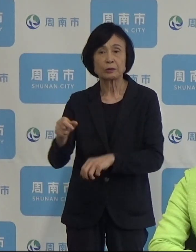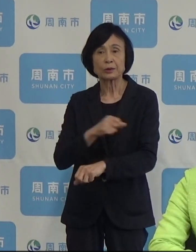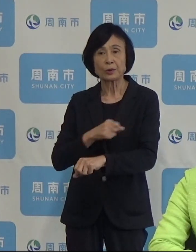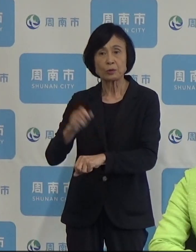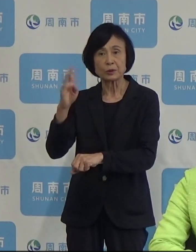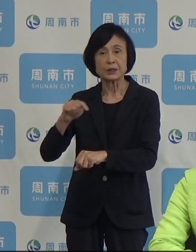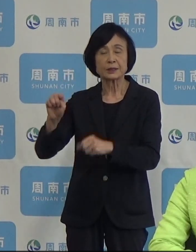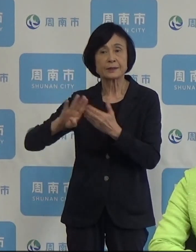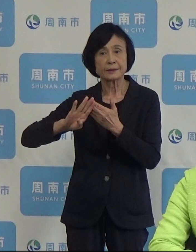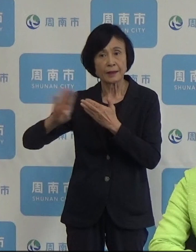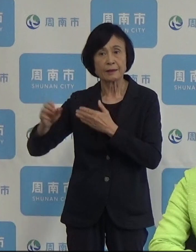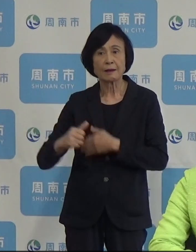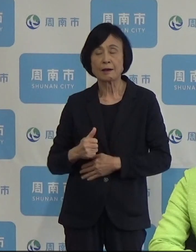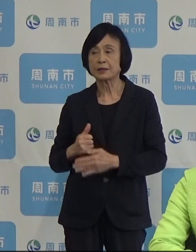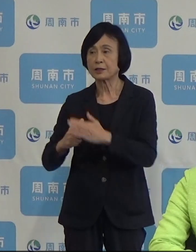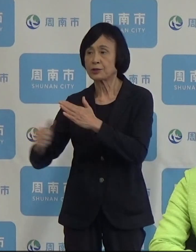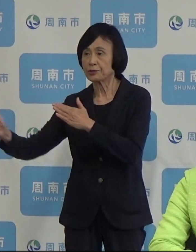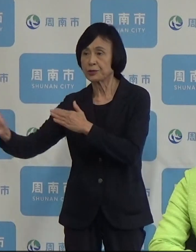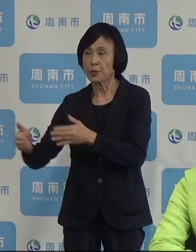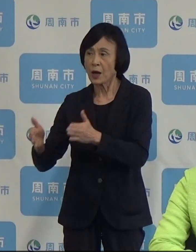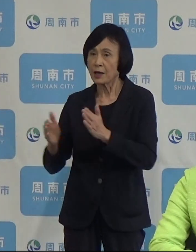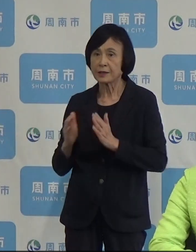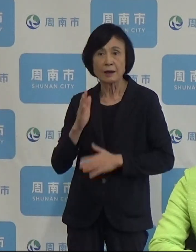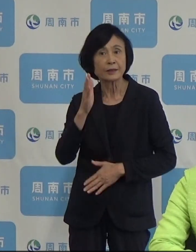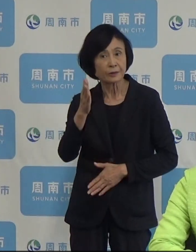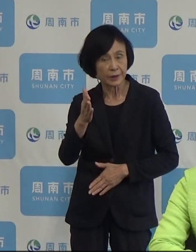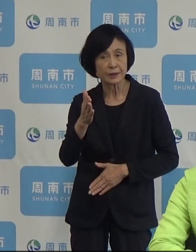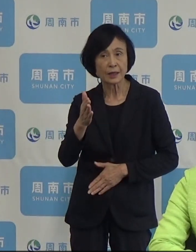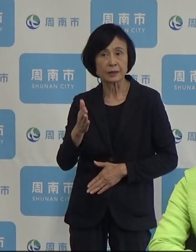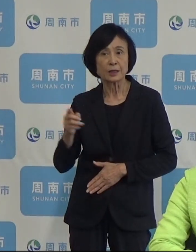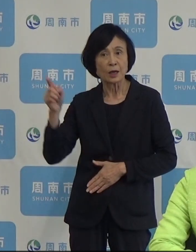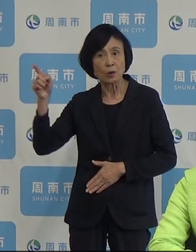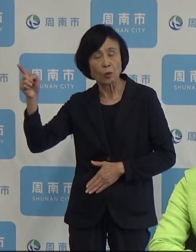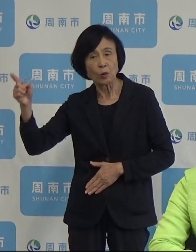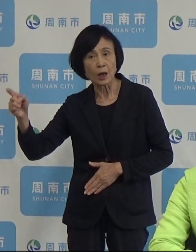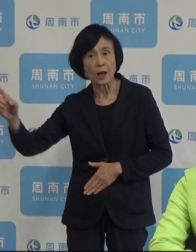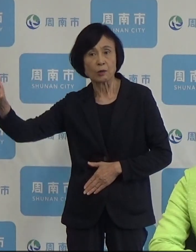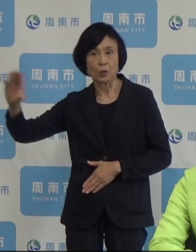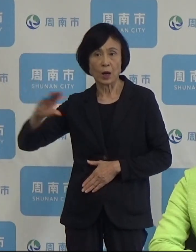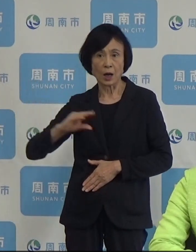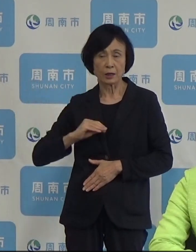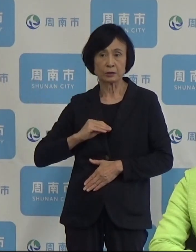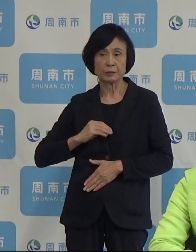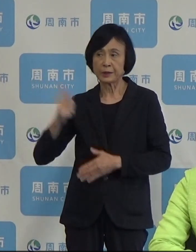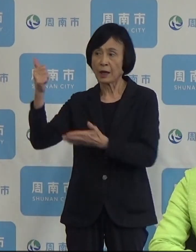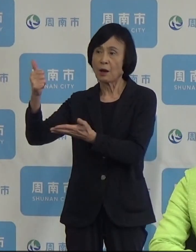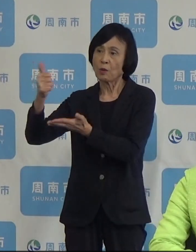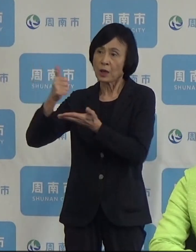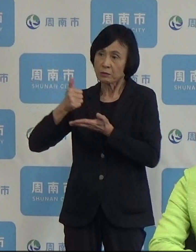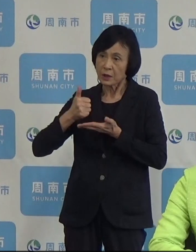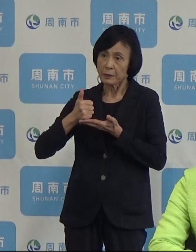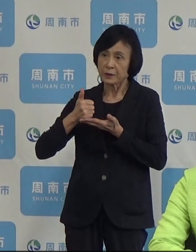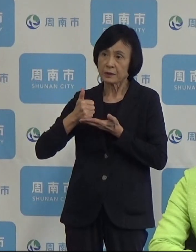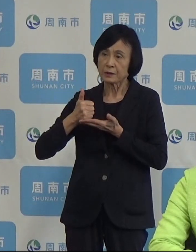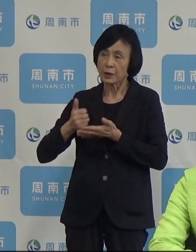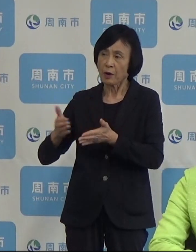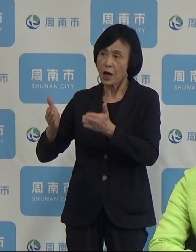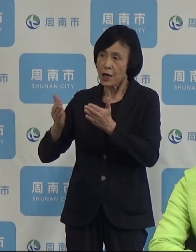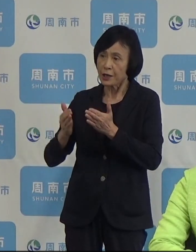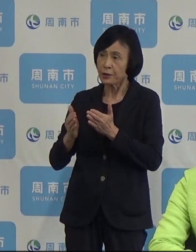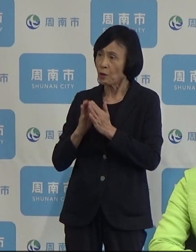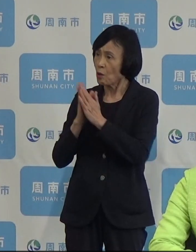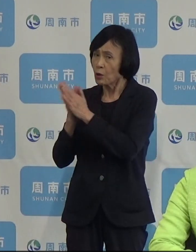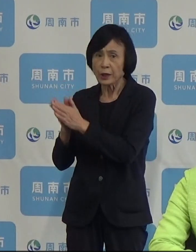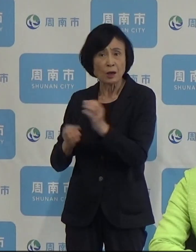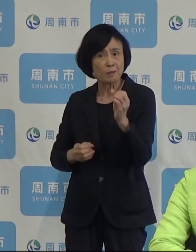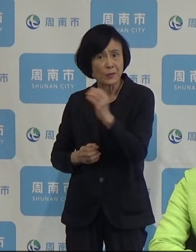控えてください。合わせて県外からの帰省や来訪についても自粛を働